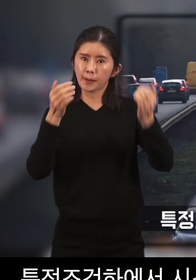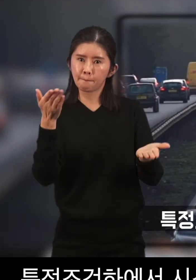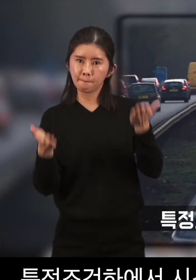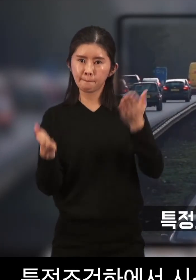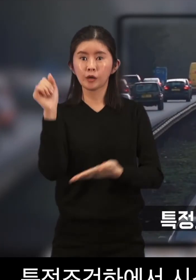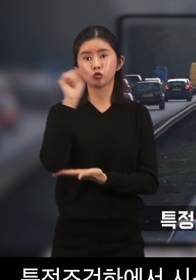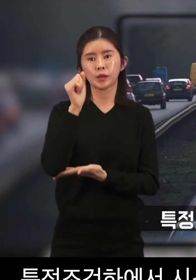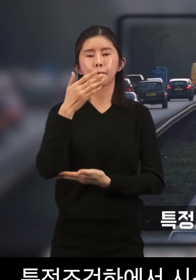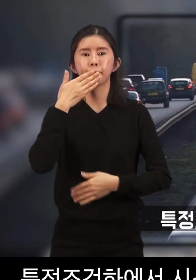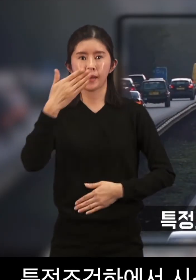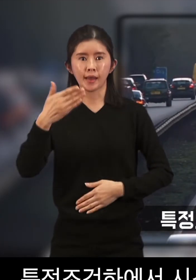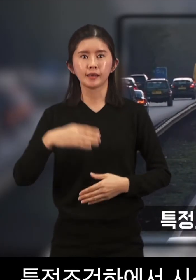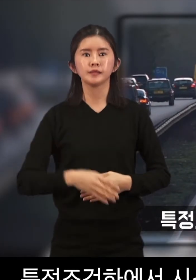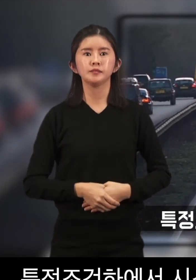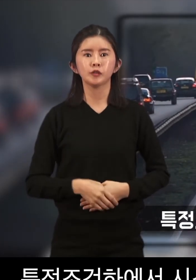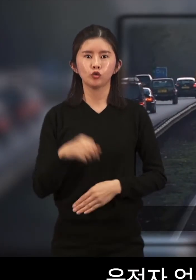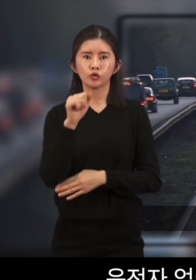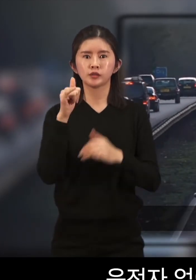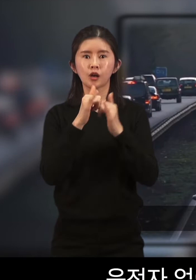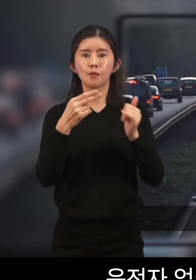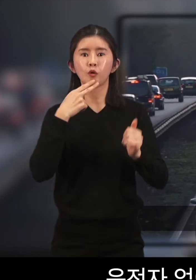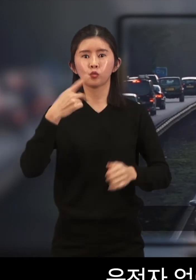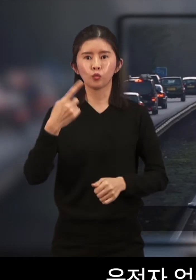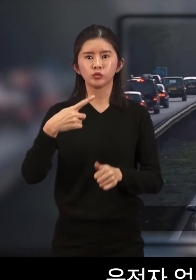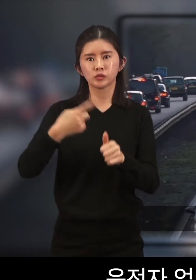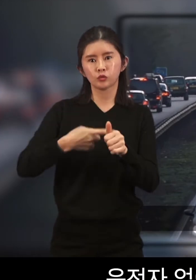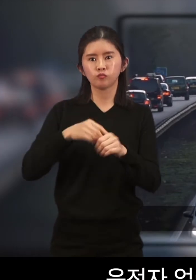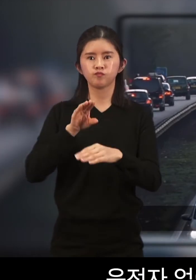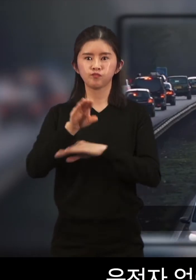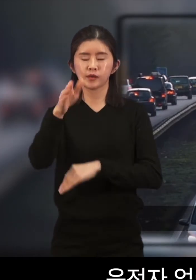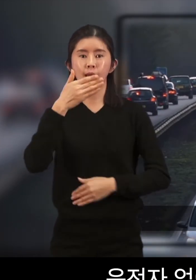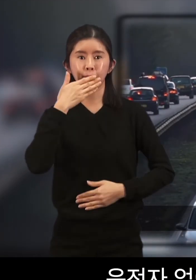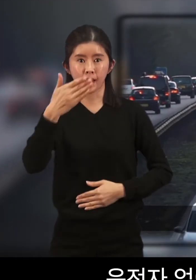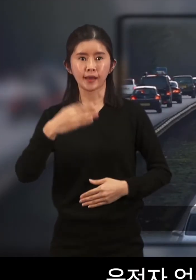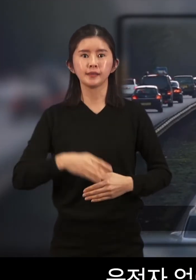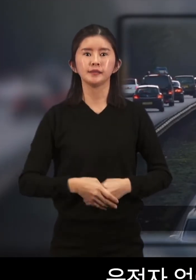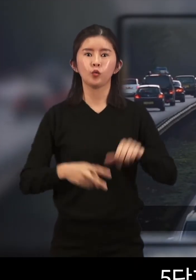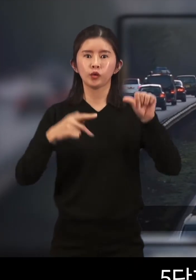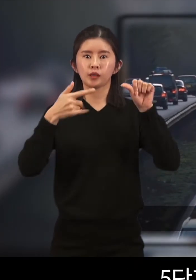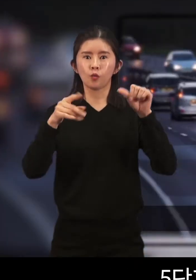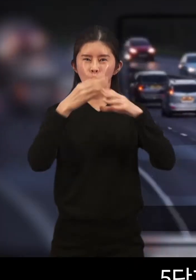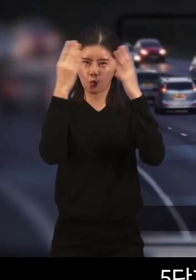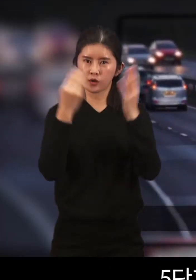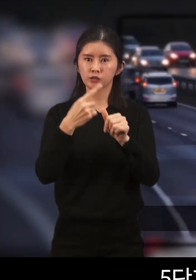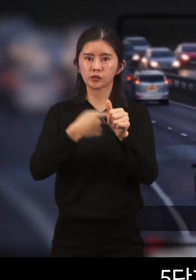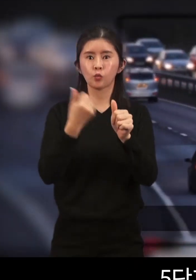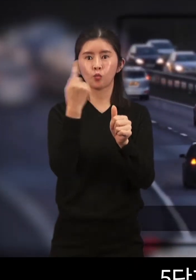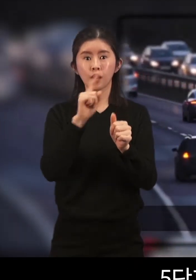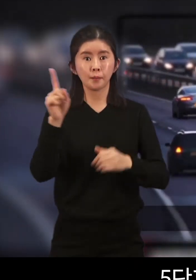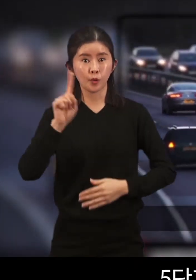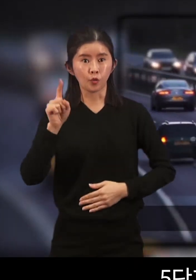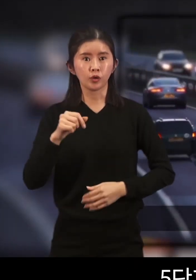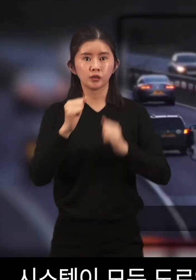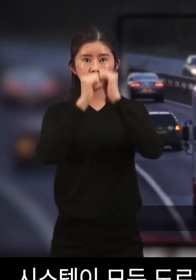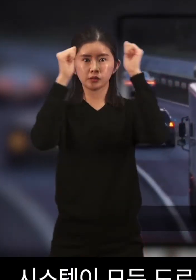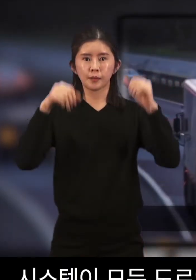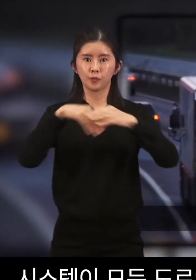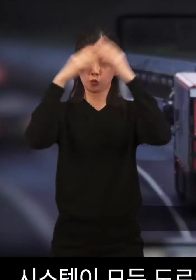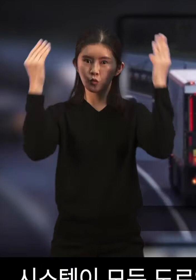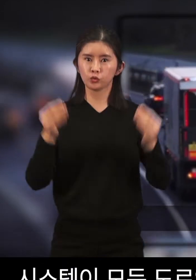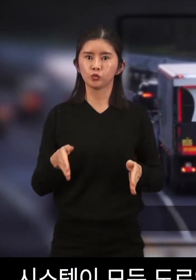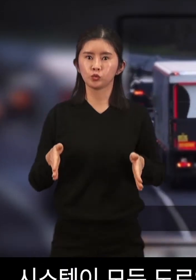시스템의 판단으로 운전이 가능하여 운전자 없이도 주행이 가능합니다. 5단계 완전 자동화는